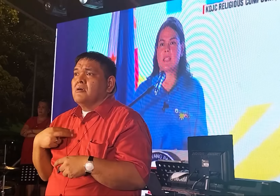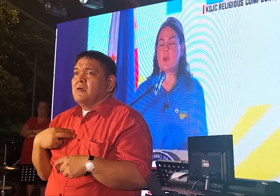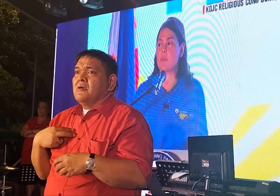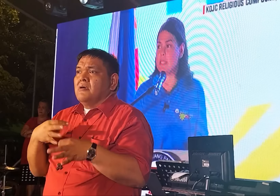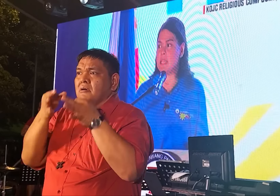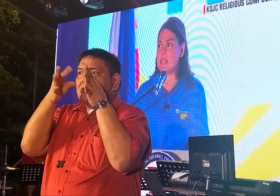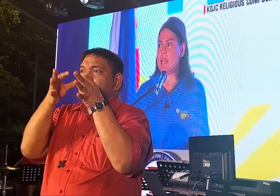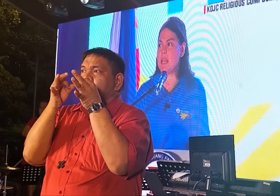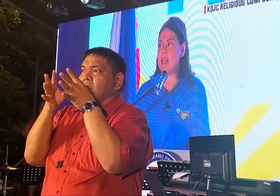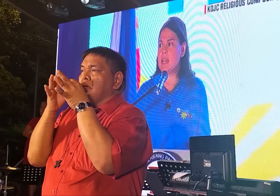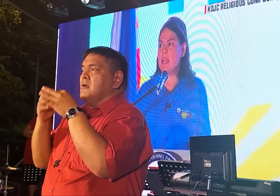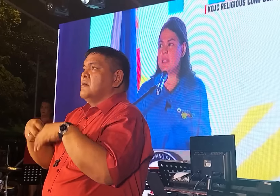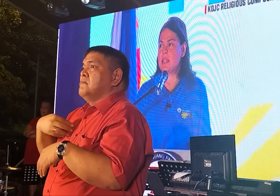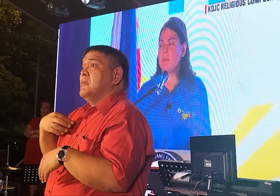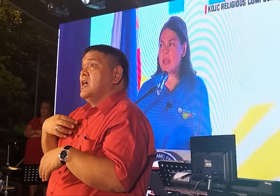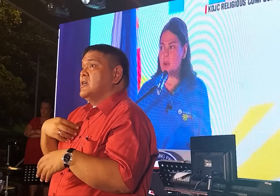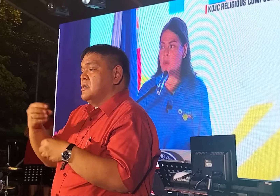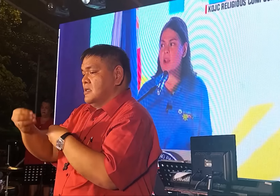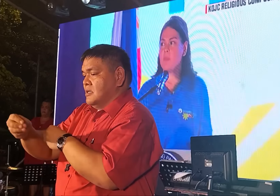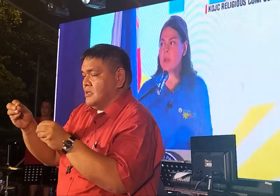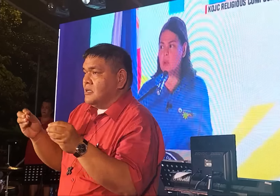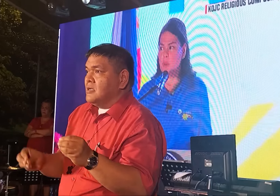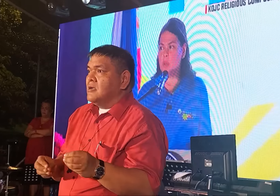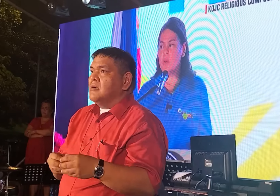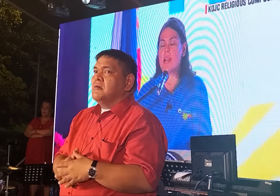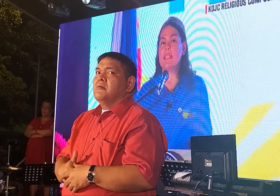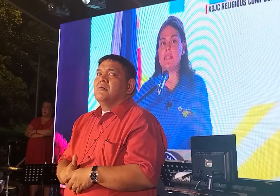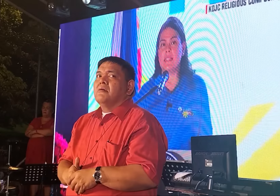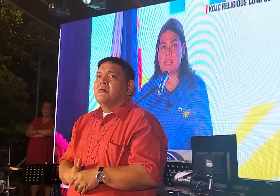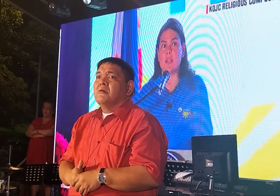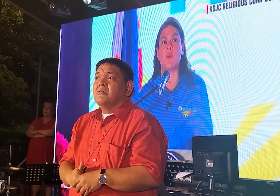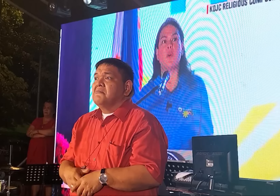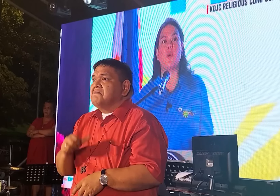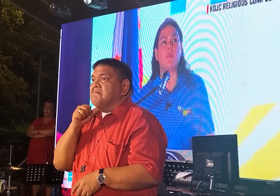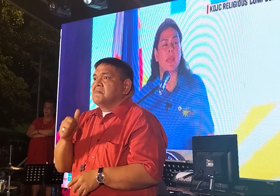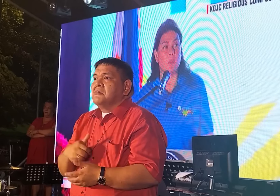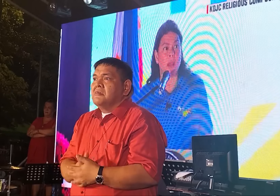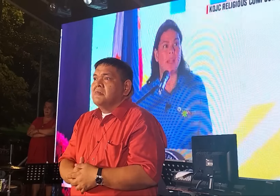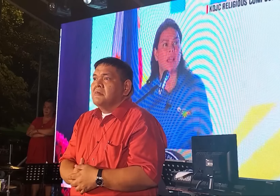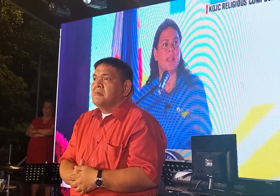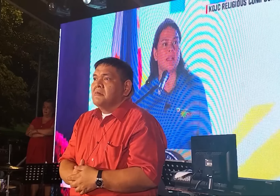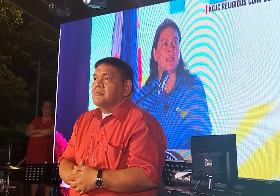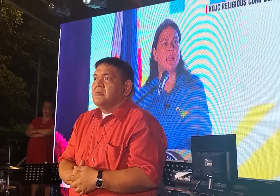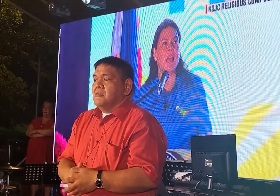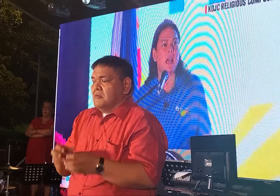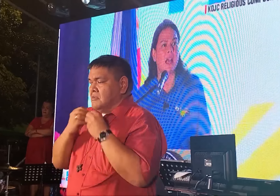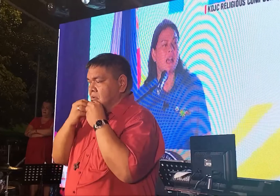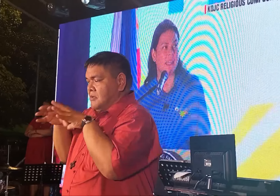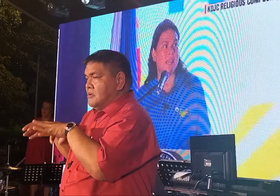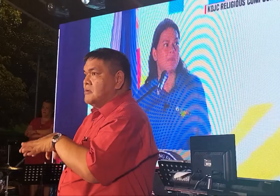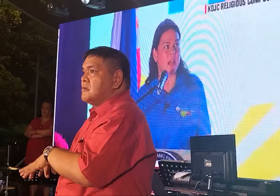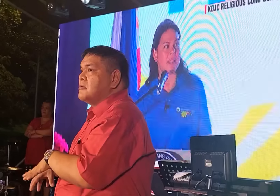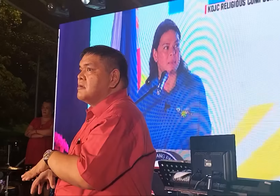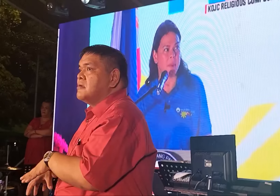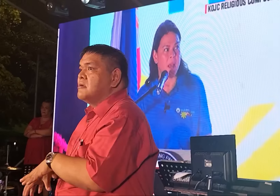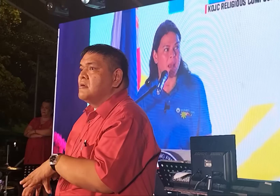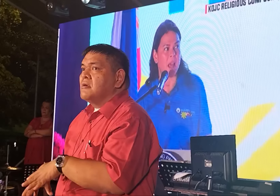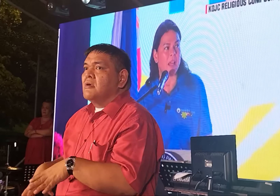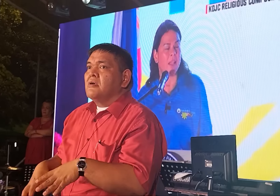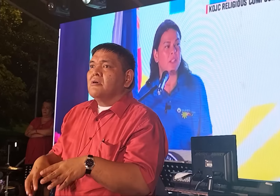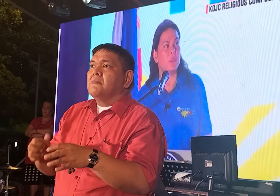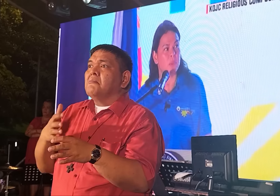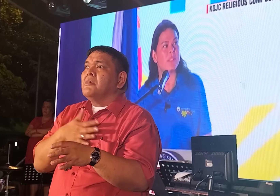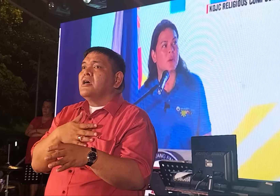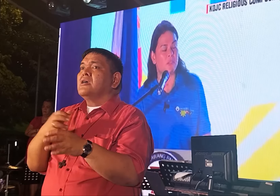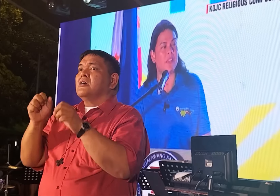atake sa opisina ng pangalawang pangulo. At hindi ko maiwanan ang aking mga